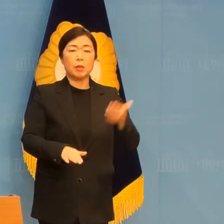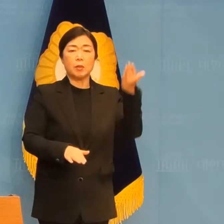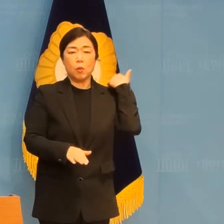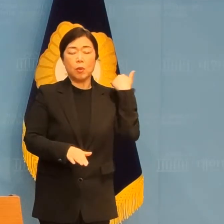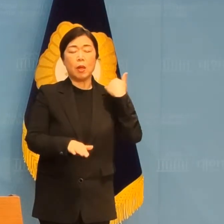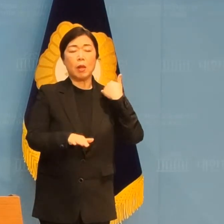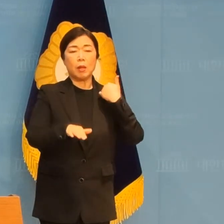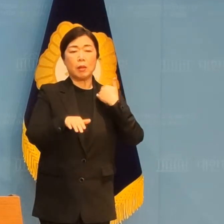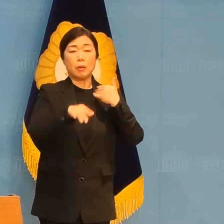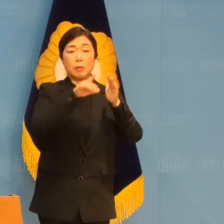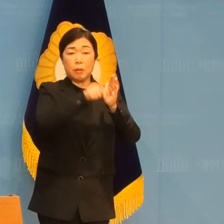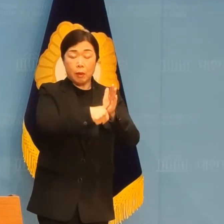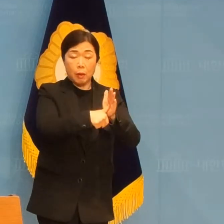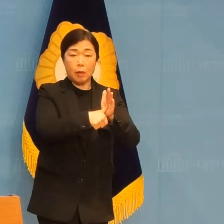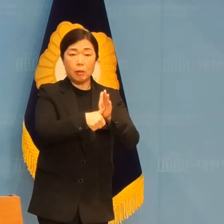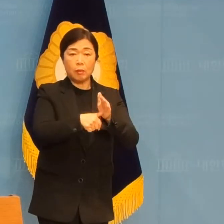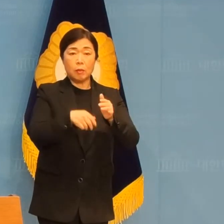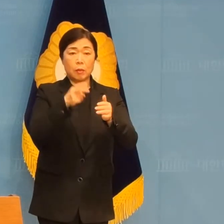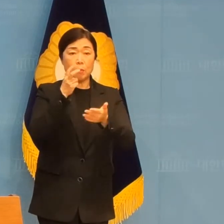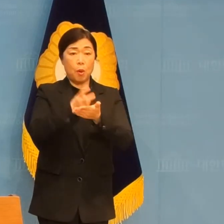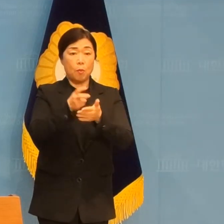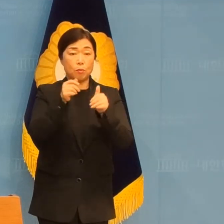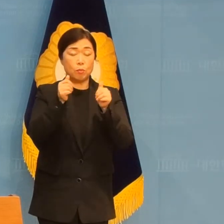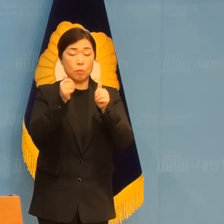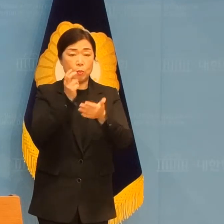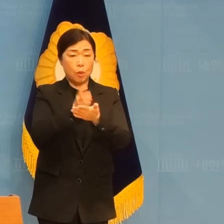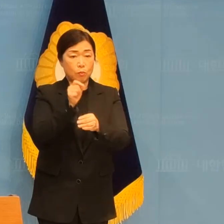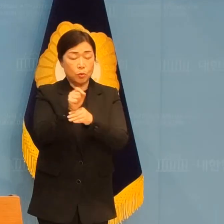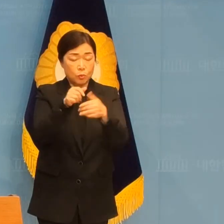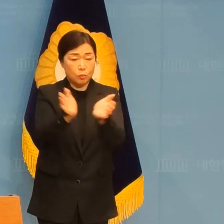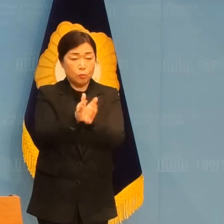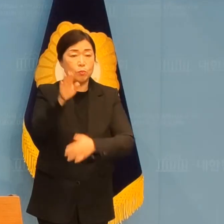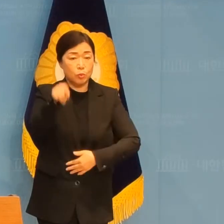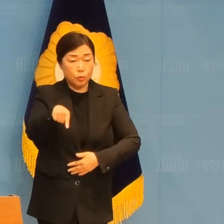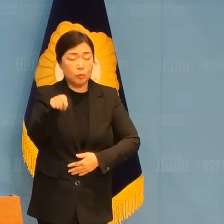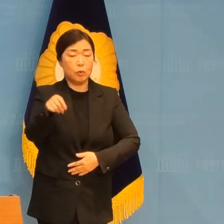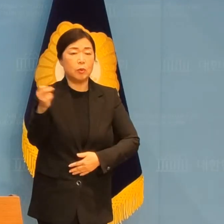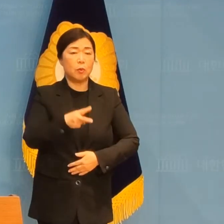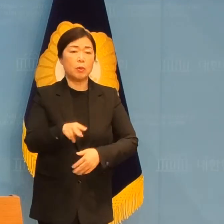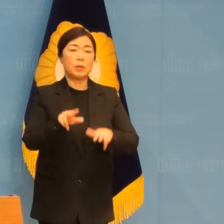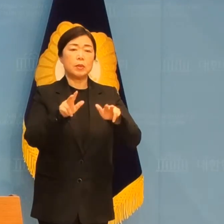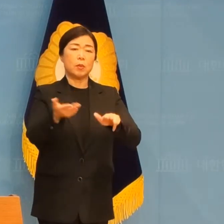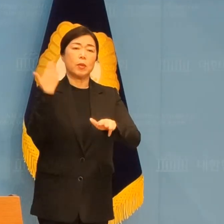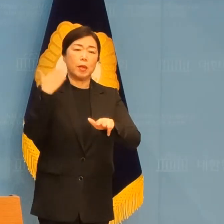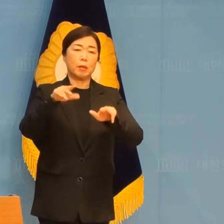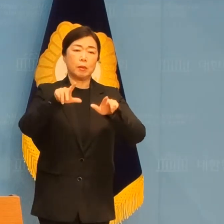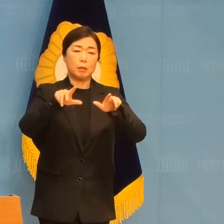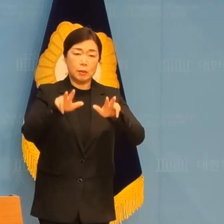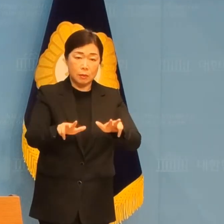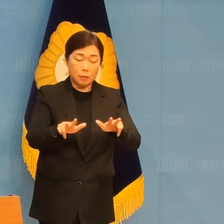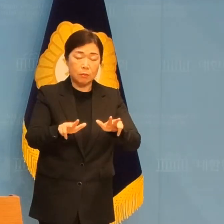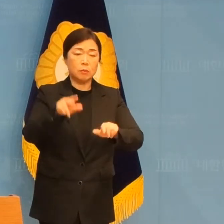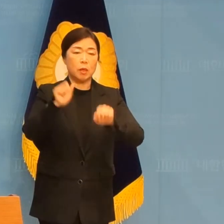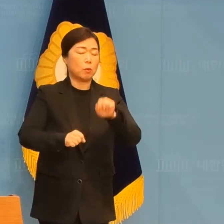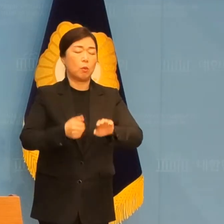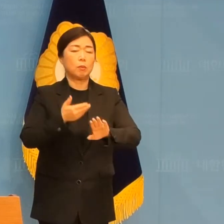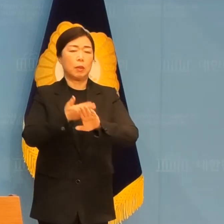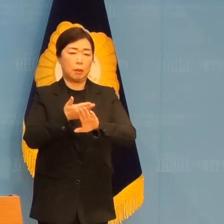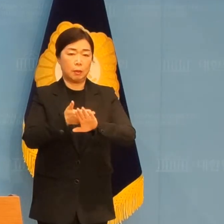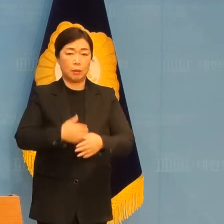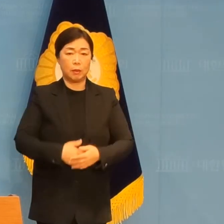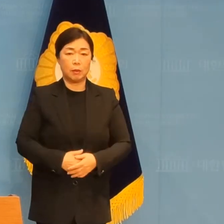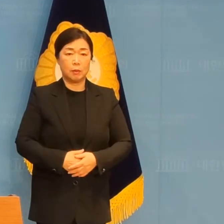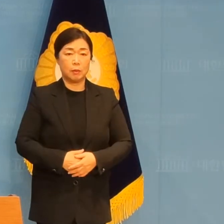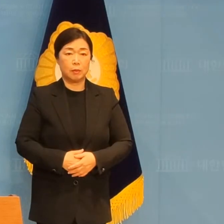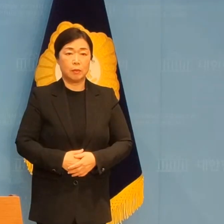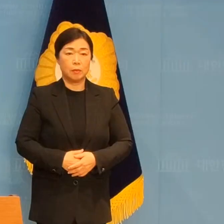지금은 정권 비판한 검사들을 내리꽂기 위해 해석을 뒤집고 있습니다. 이는